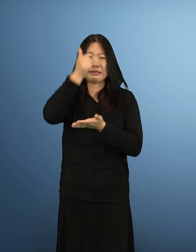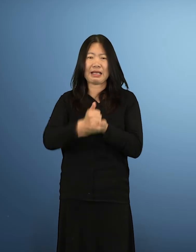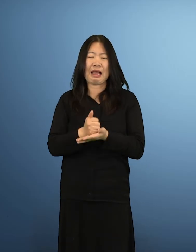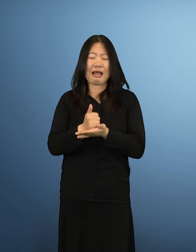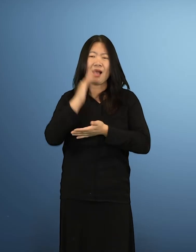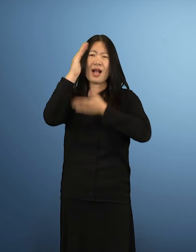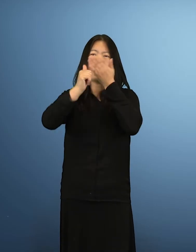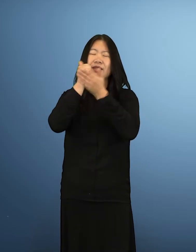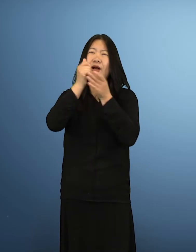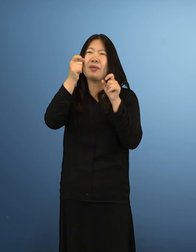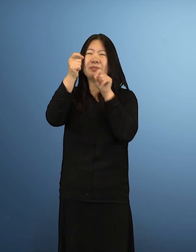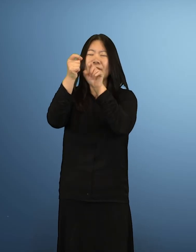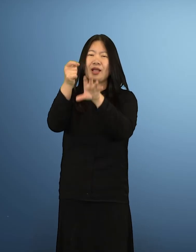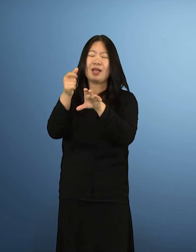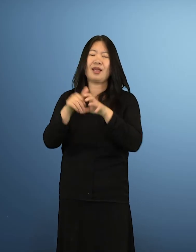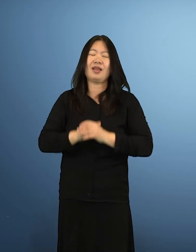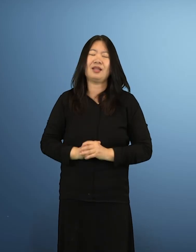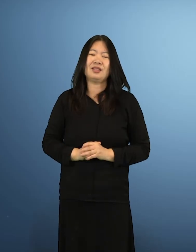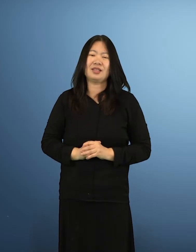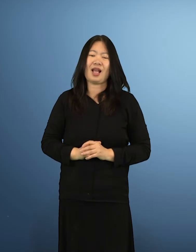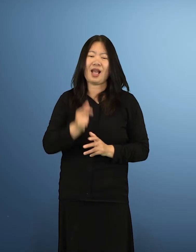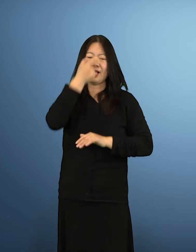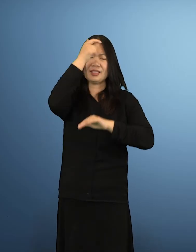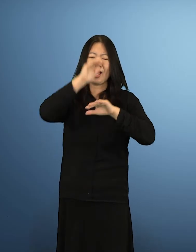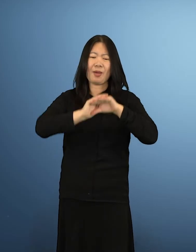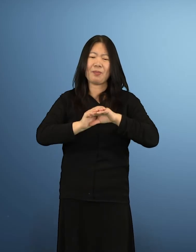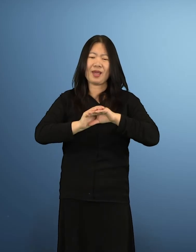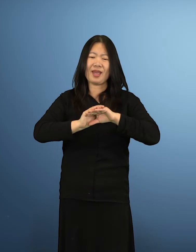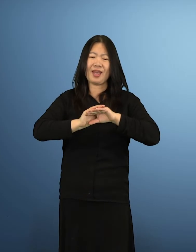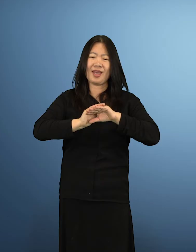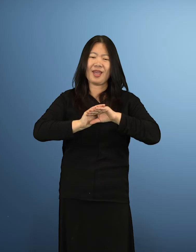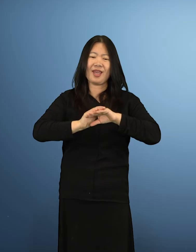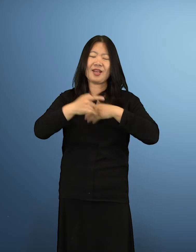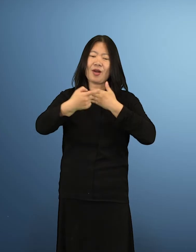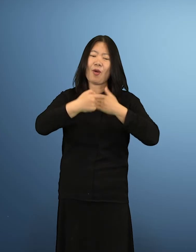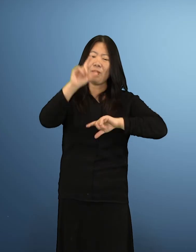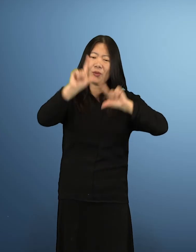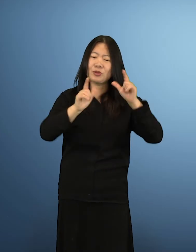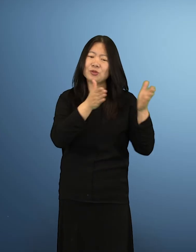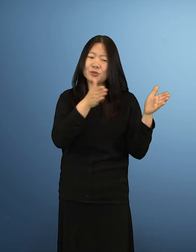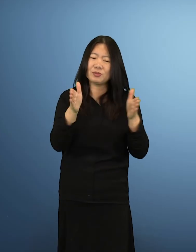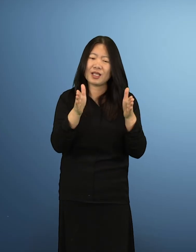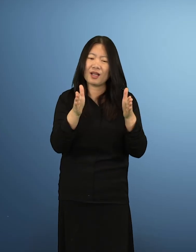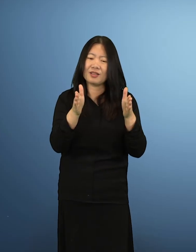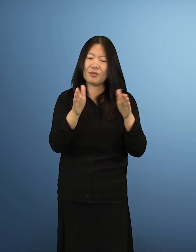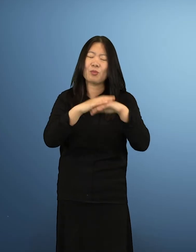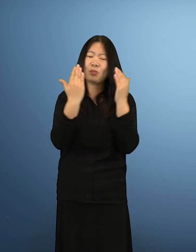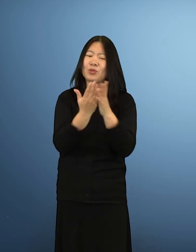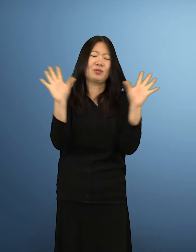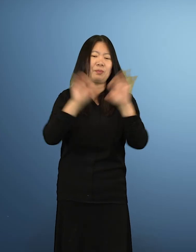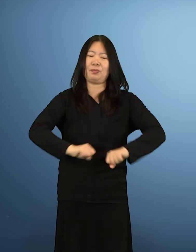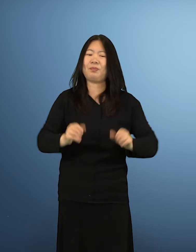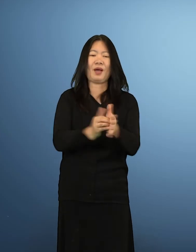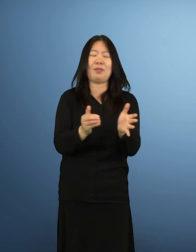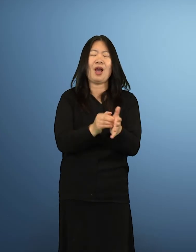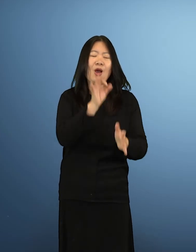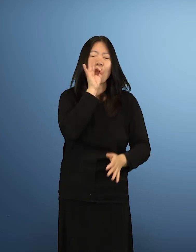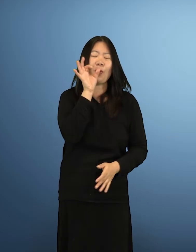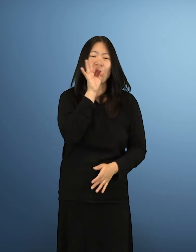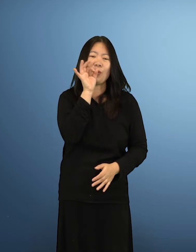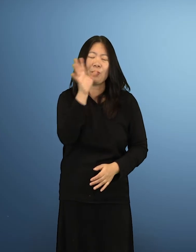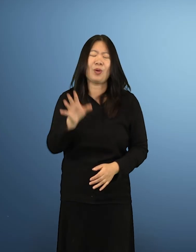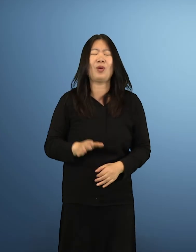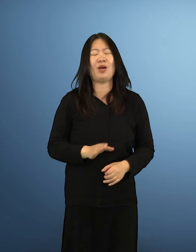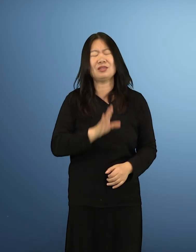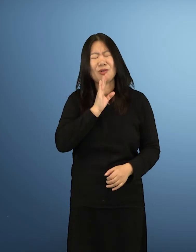제사장들이 하나님 앞에 예배의 폼을 갖추는 것도 이제는 무너진 상태예요. 이게 얼마나